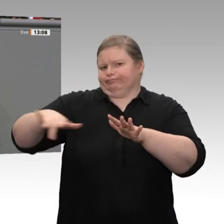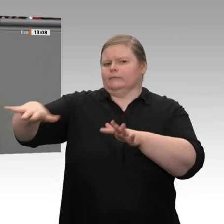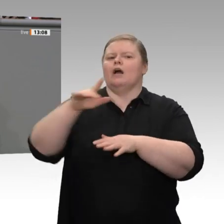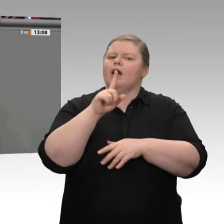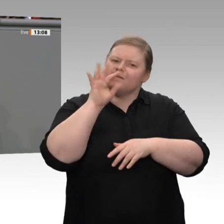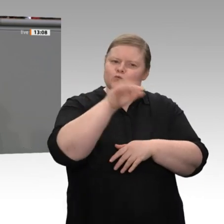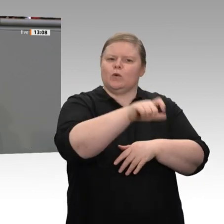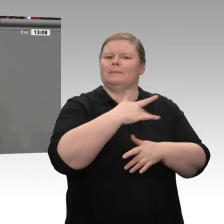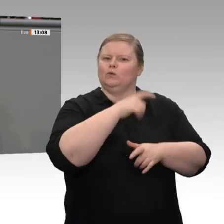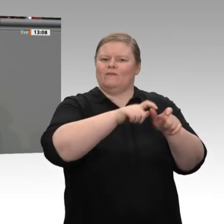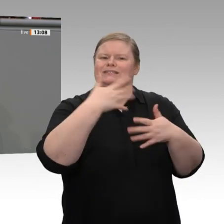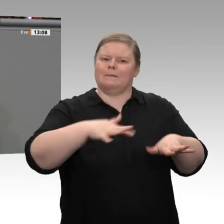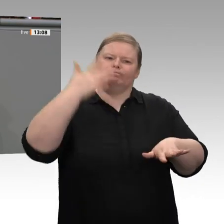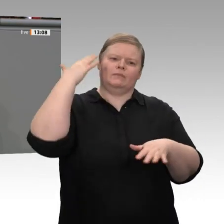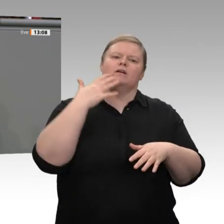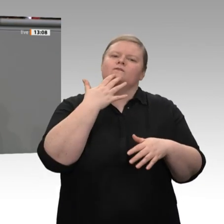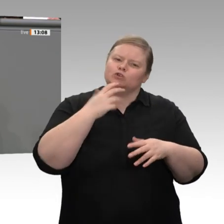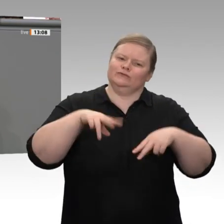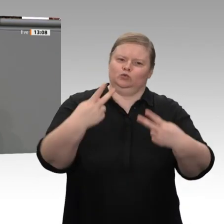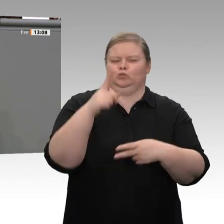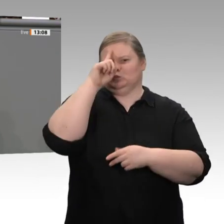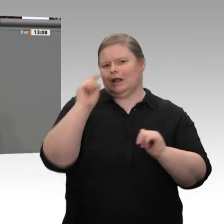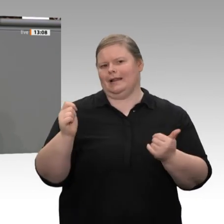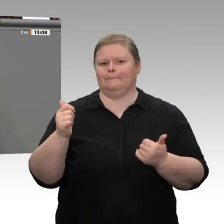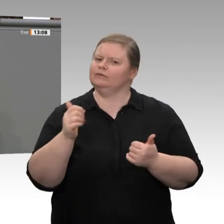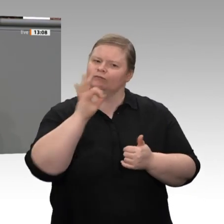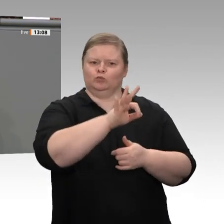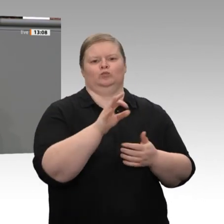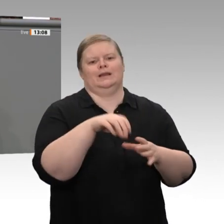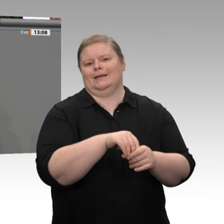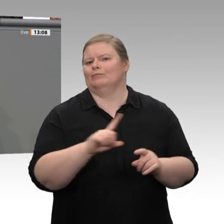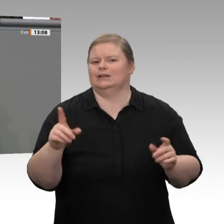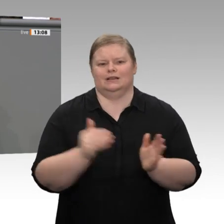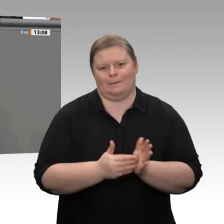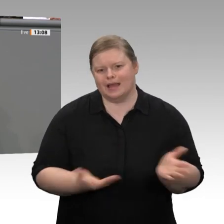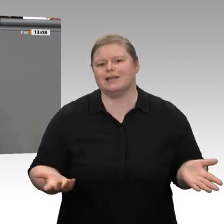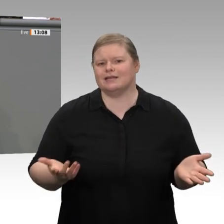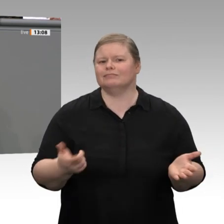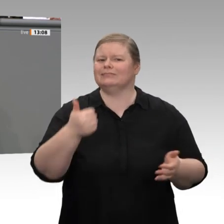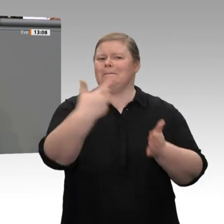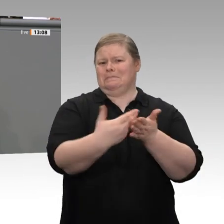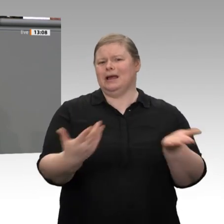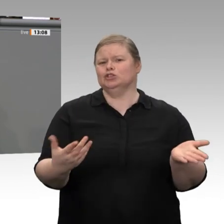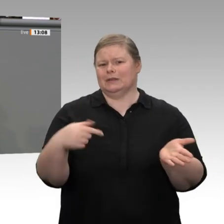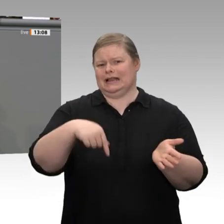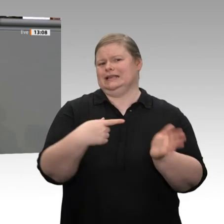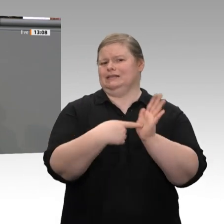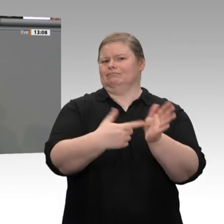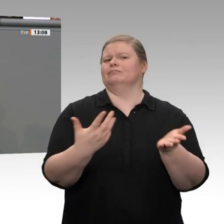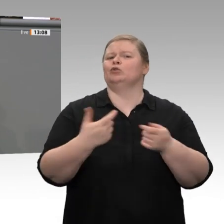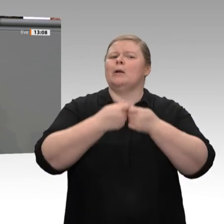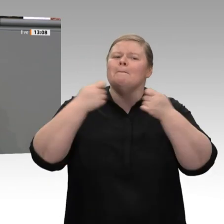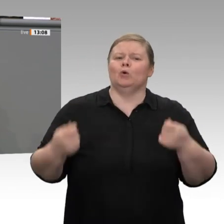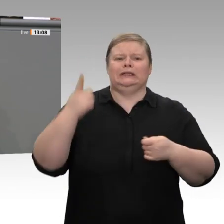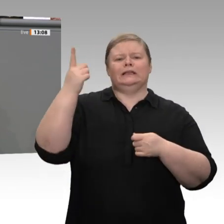weil sie für die Länder zuständig sind und der Bund keine Weisungsbefugnis hat. Das zeigt, die